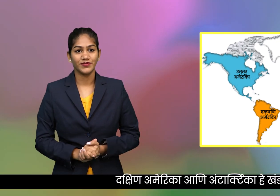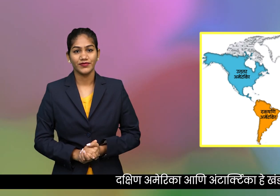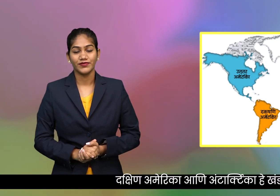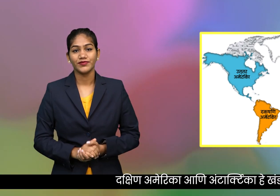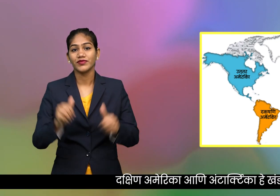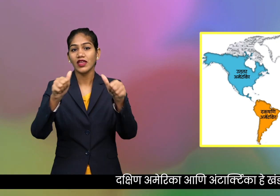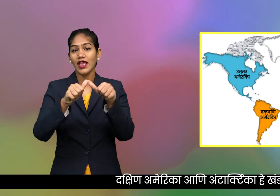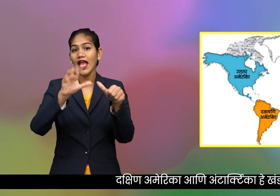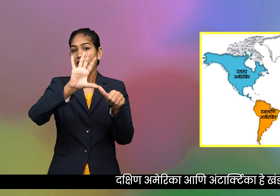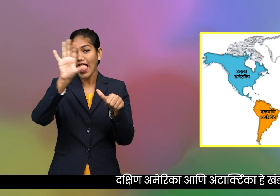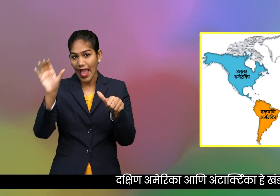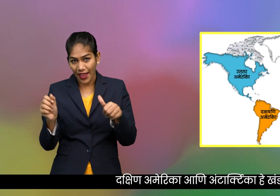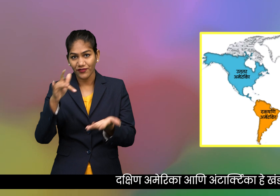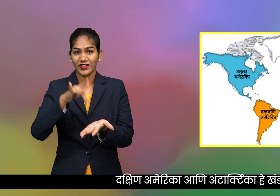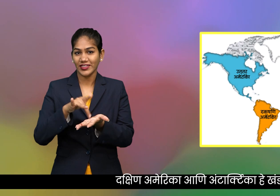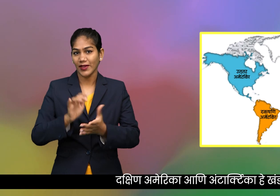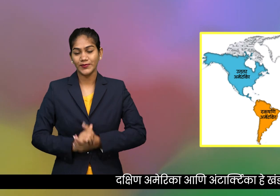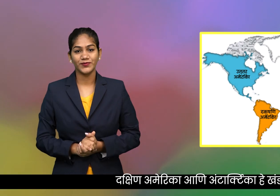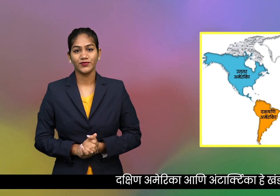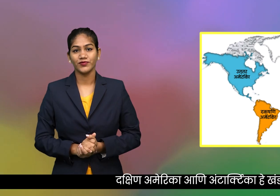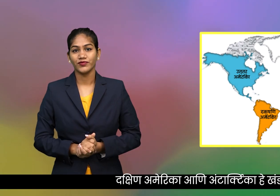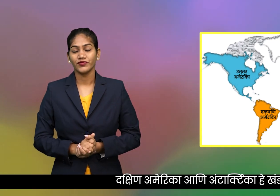दक्षिण अमेरिका आणि अंटार्क्टिका हे खंड आहेत.